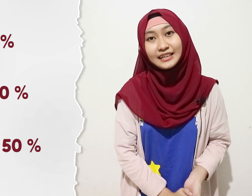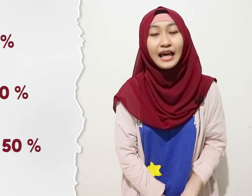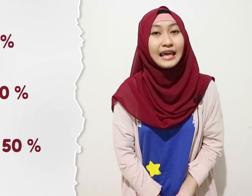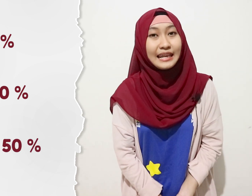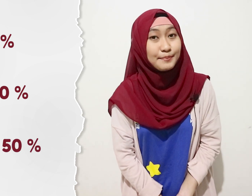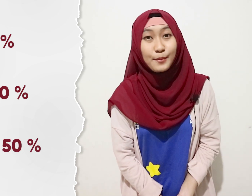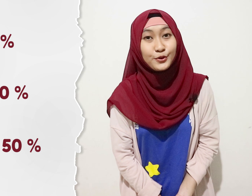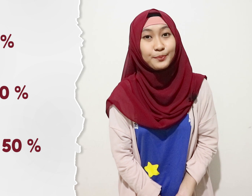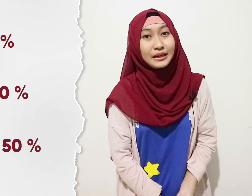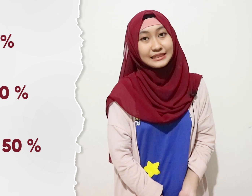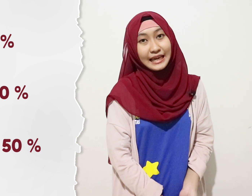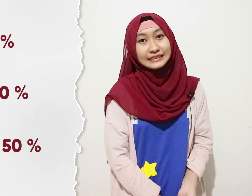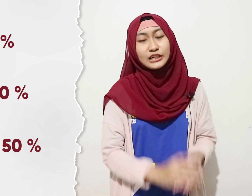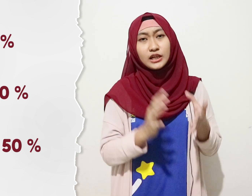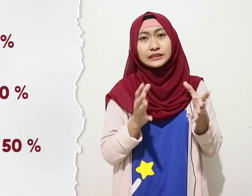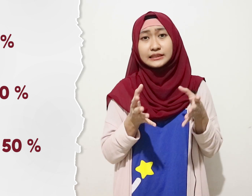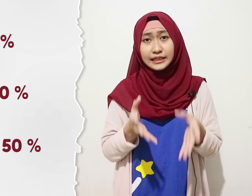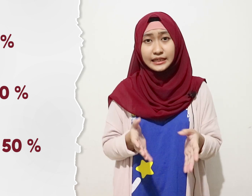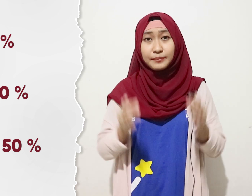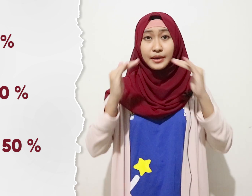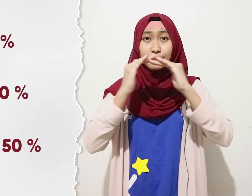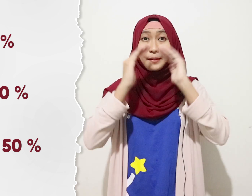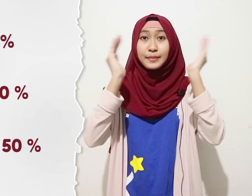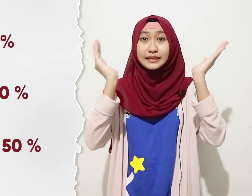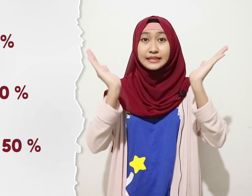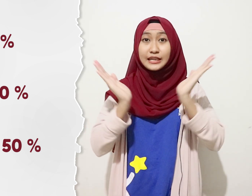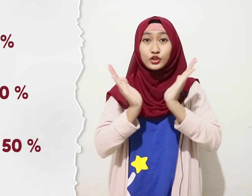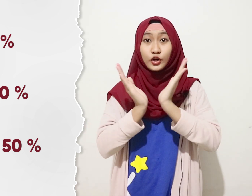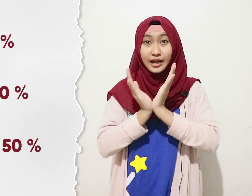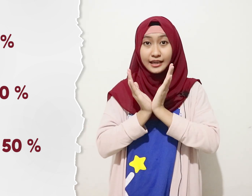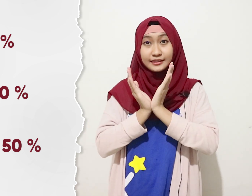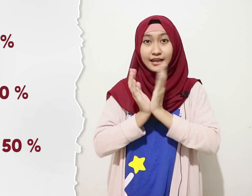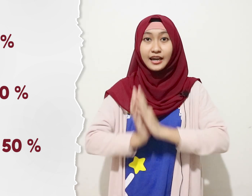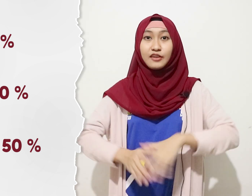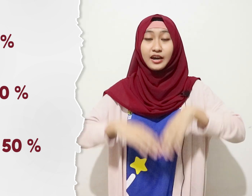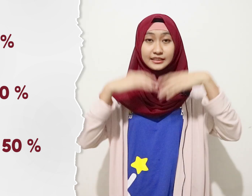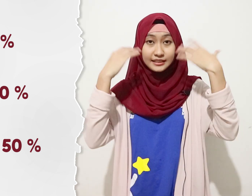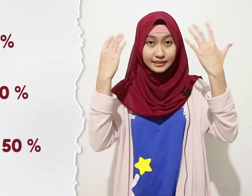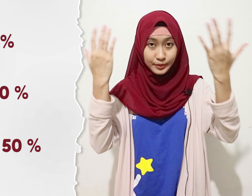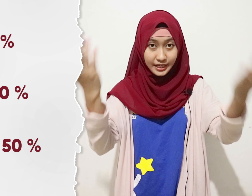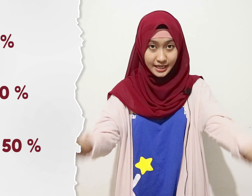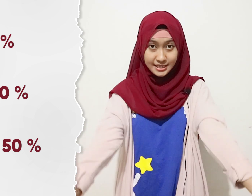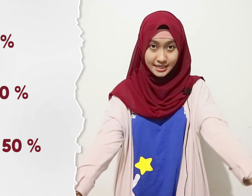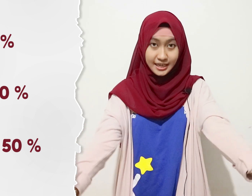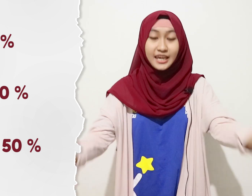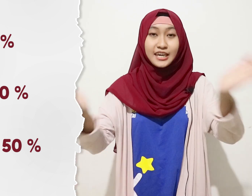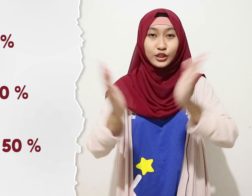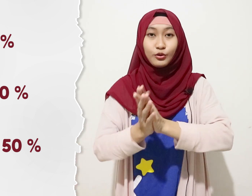adalah 50%. Jadi kalau ditanyain berapa bagian donat yang Kak Elva kasih ke sahabat Gen Aci, itu